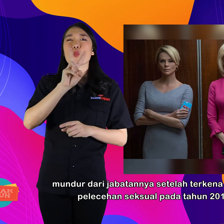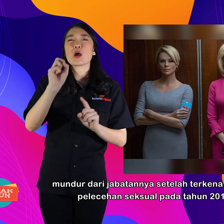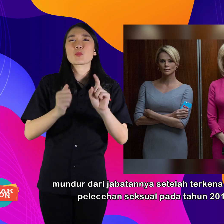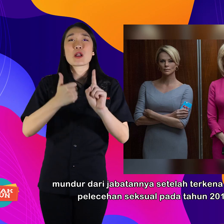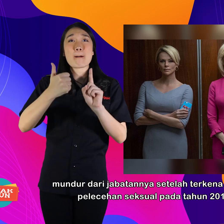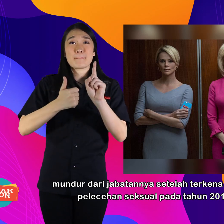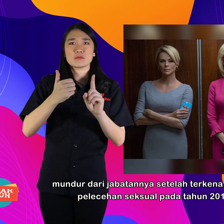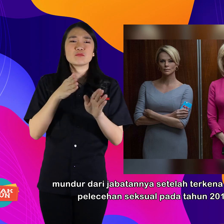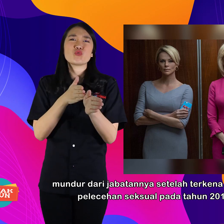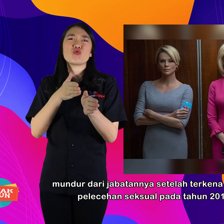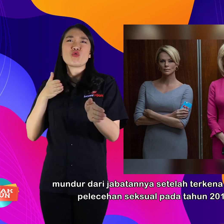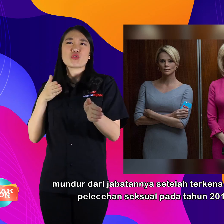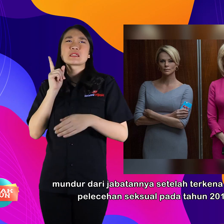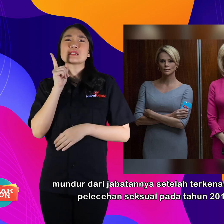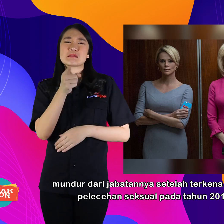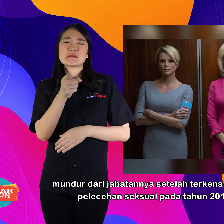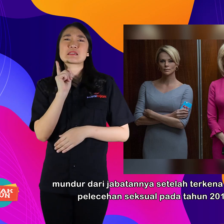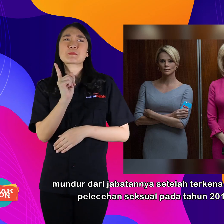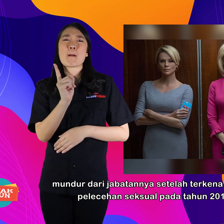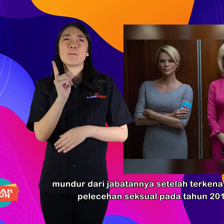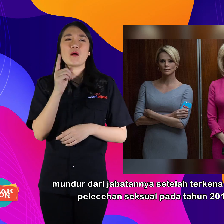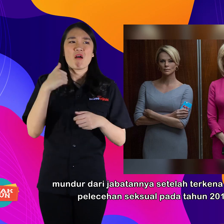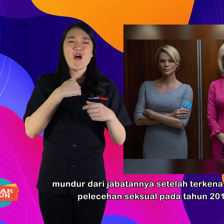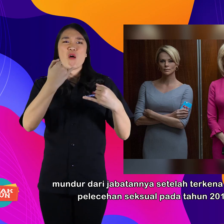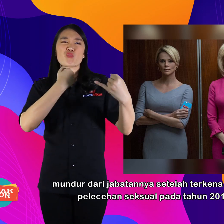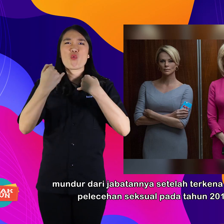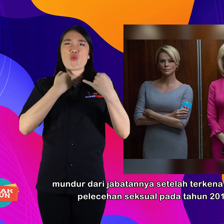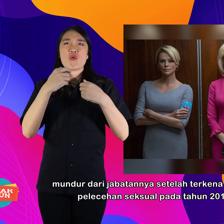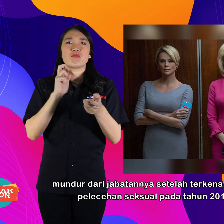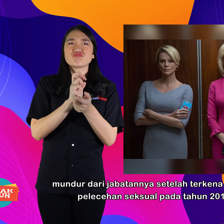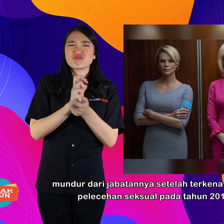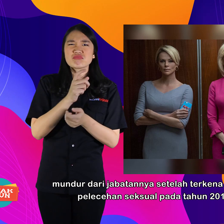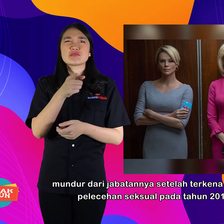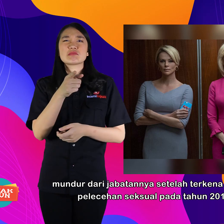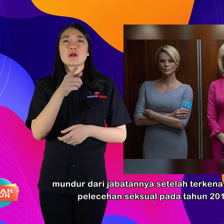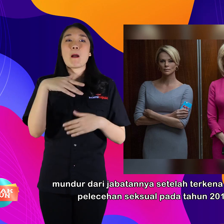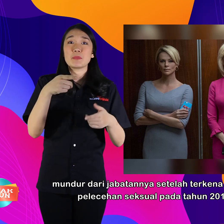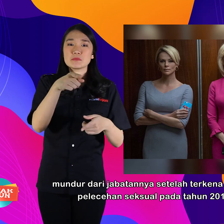Mundur dari jabatannya setelah terkena tuduhan pelecehan seksual pada tahun 2016.